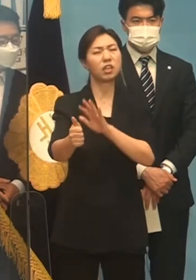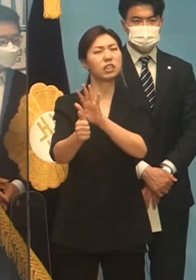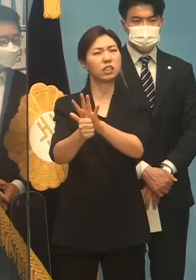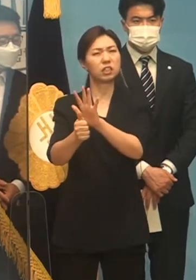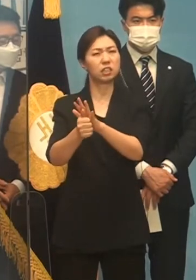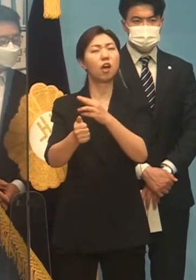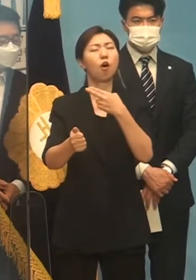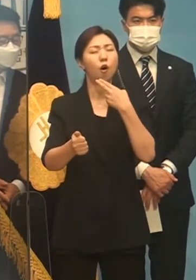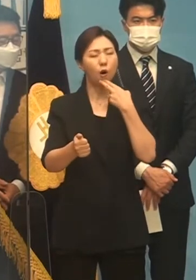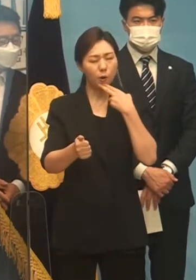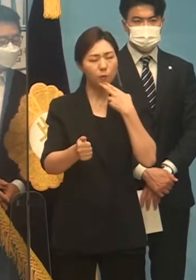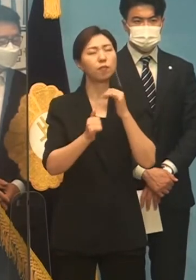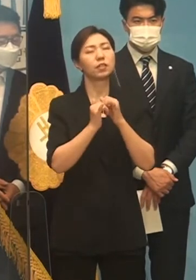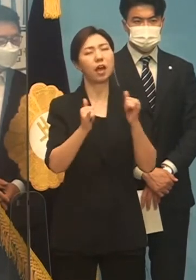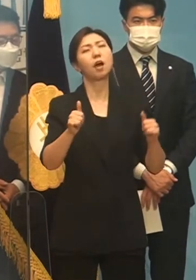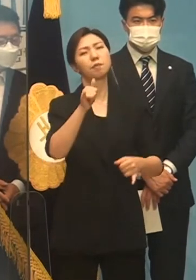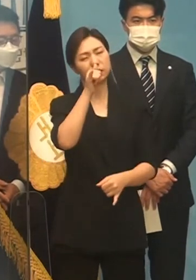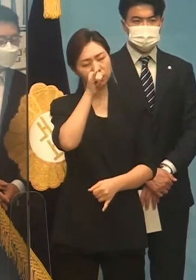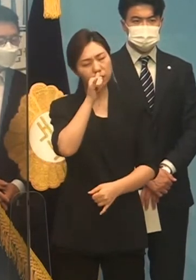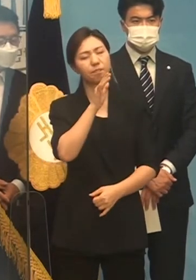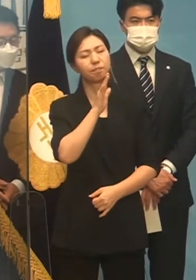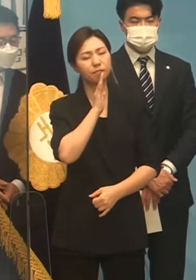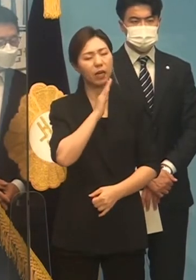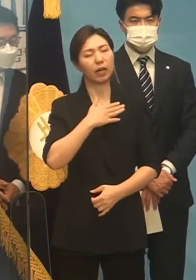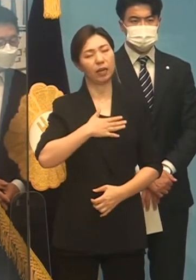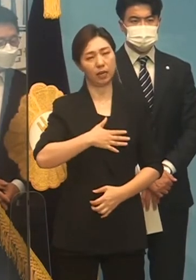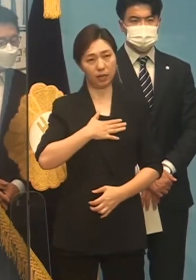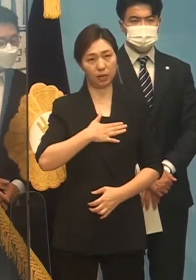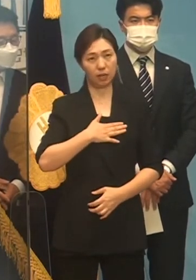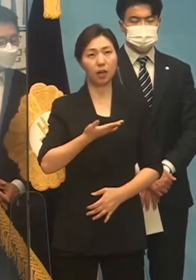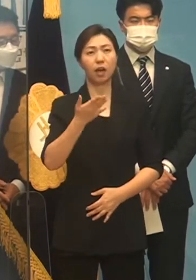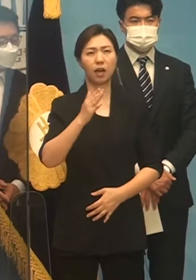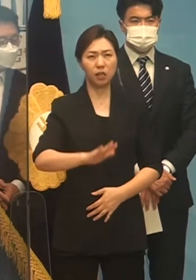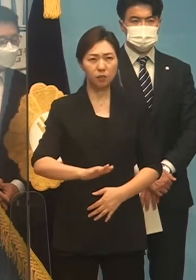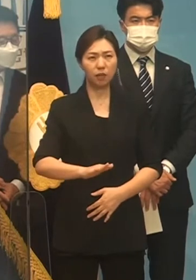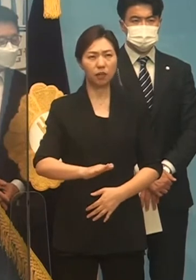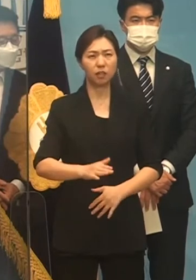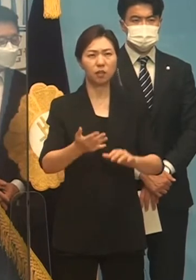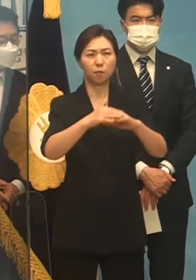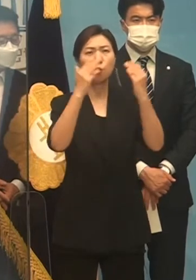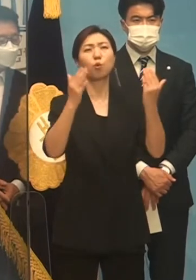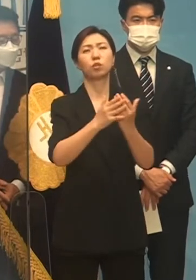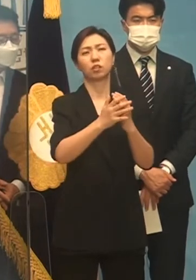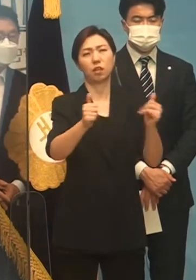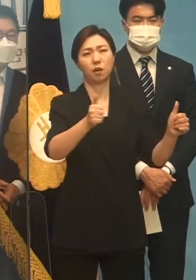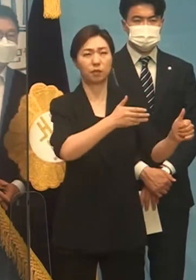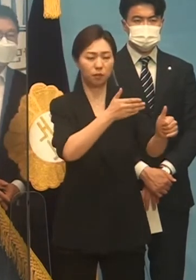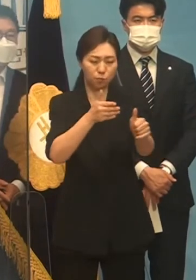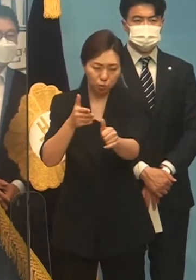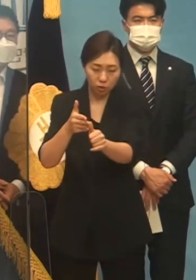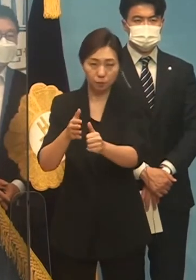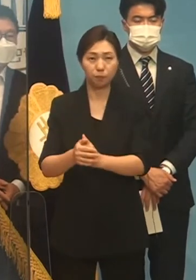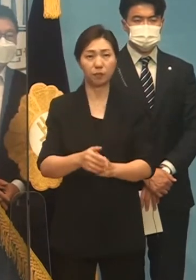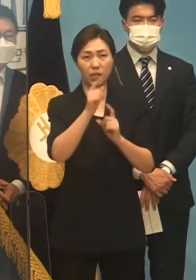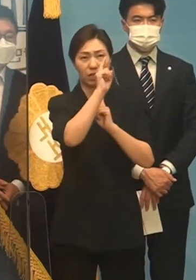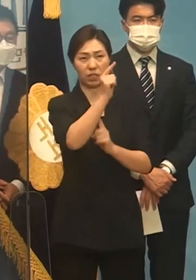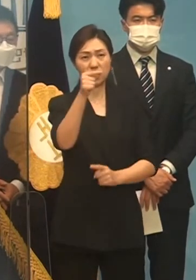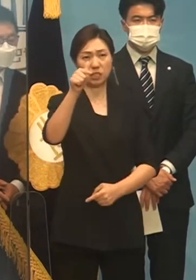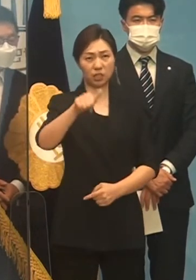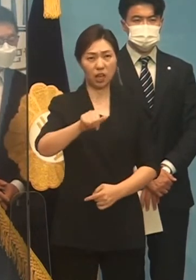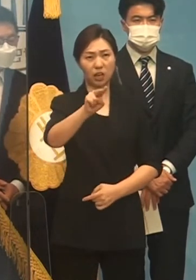지지하지 않으시는 분들도 계실 것입니다. 그러나 그분들께도 부탁드립니다. 이낙연을 다시